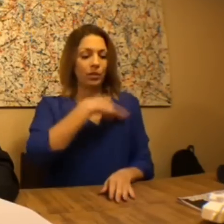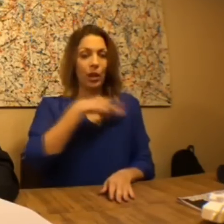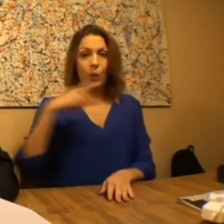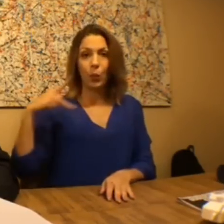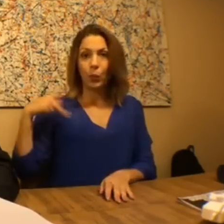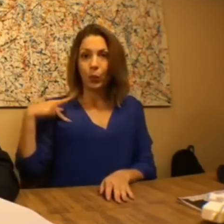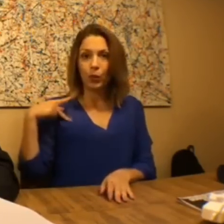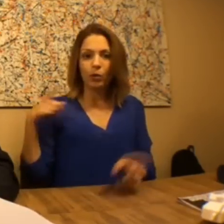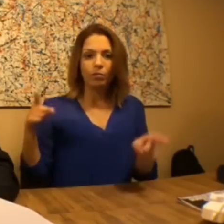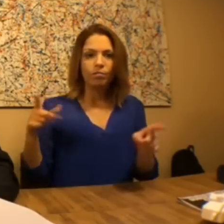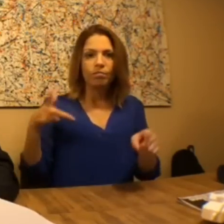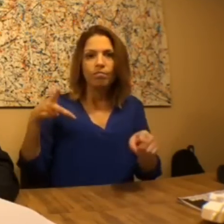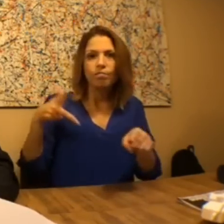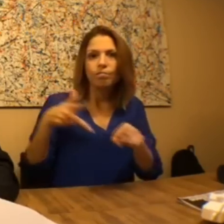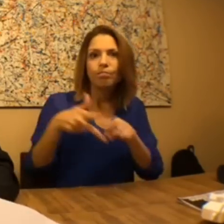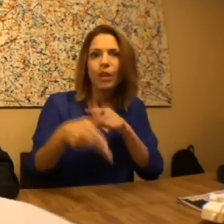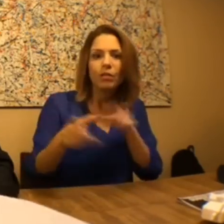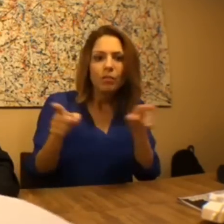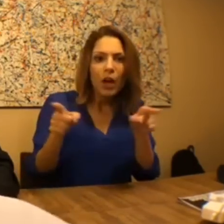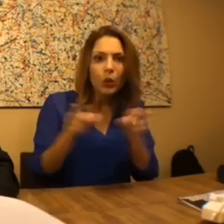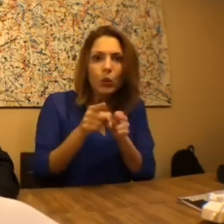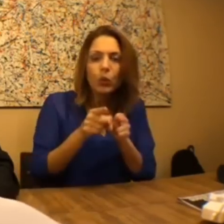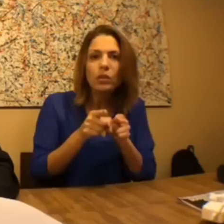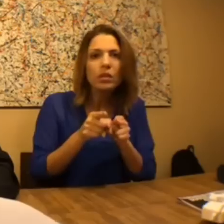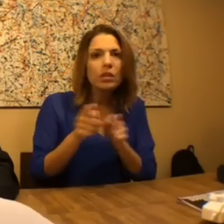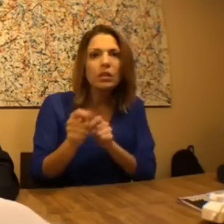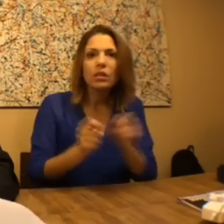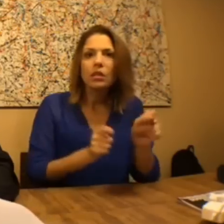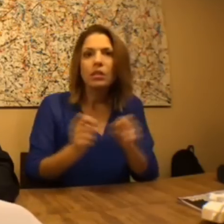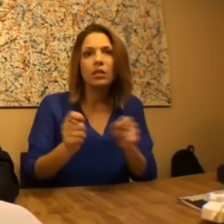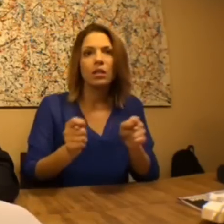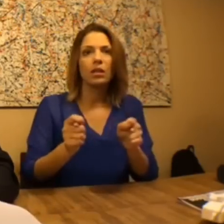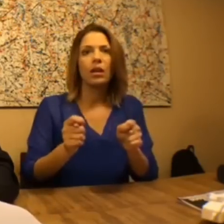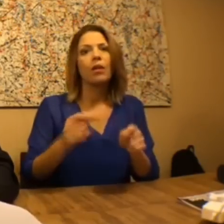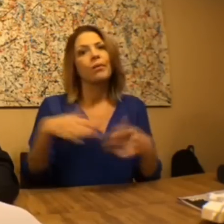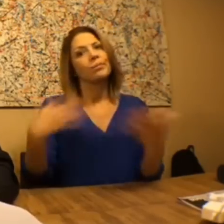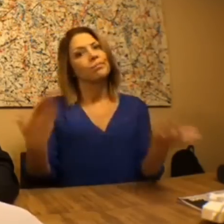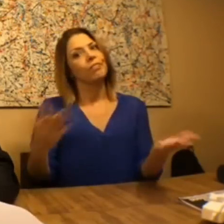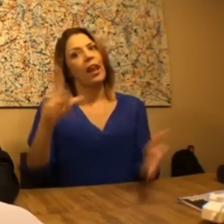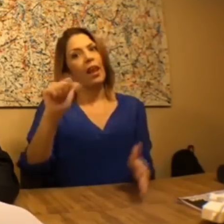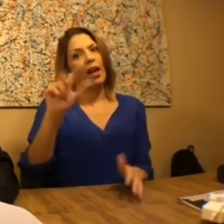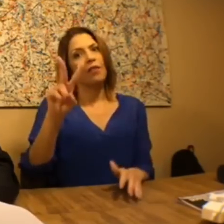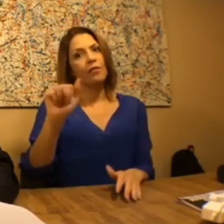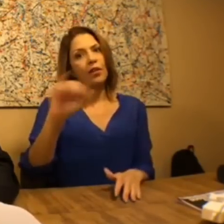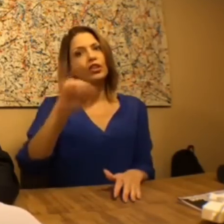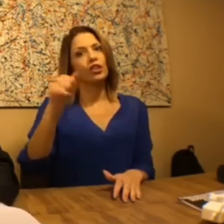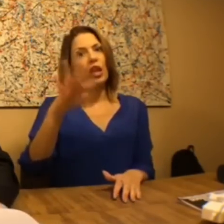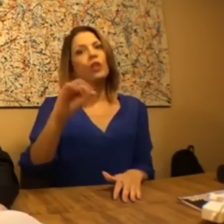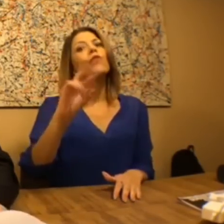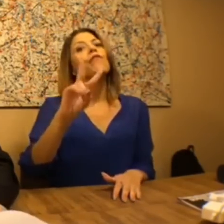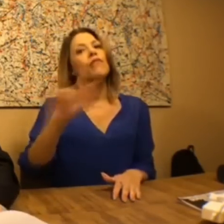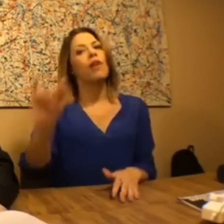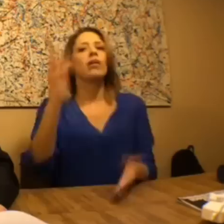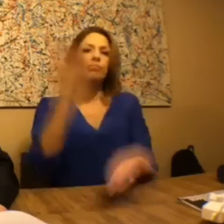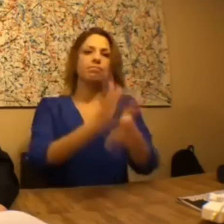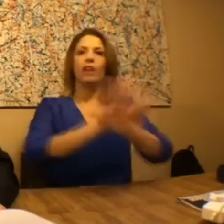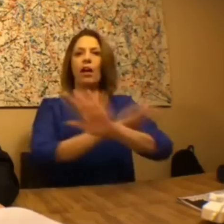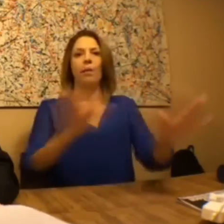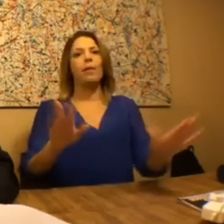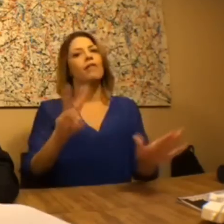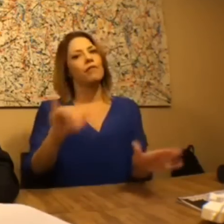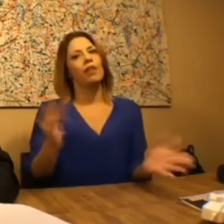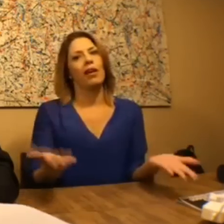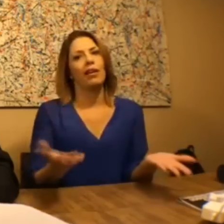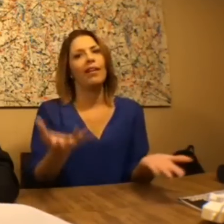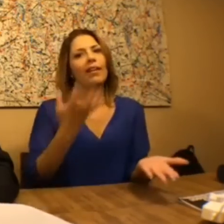Federal. Sem comentário, é o fim de operações como a Lava Jato. Isso está na